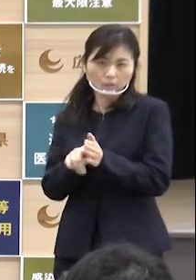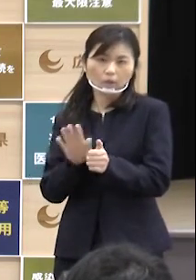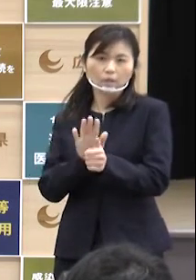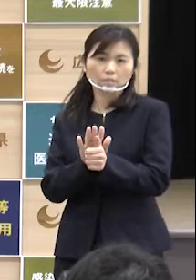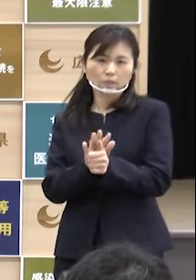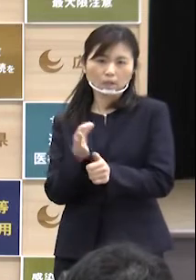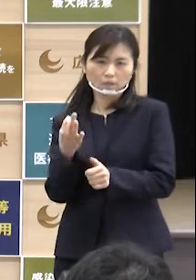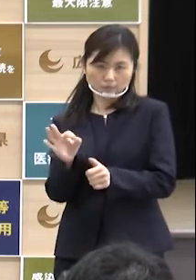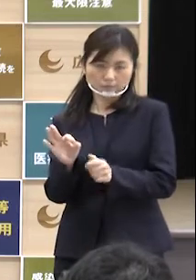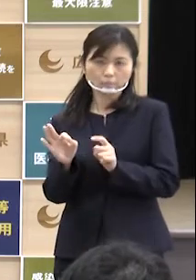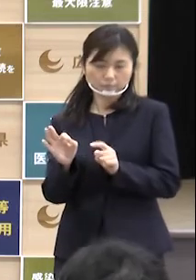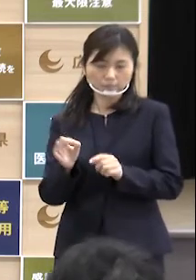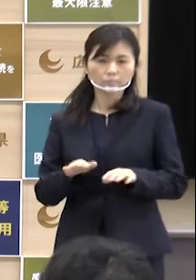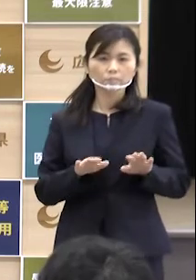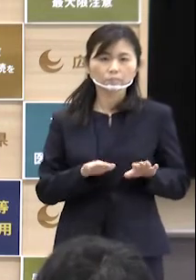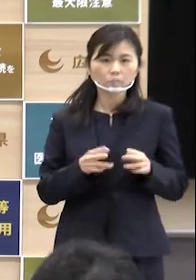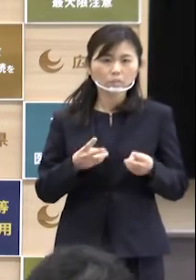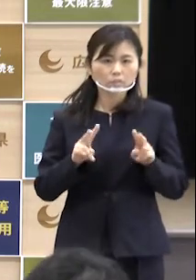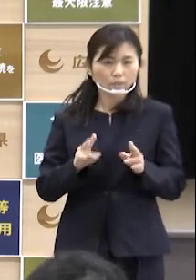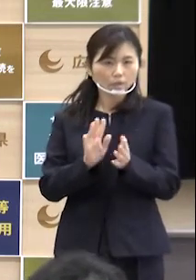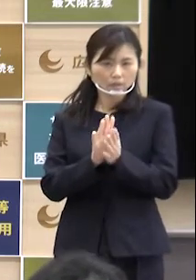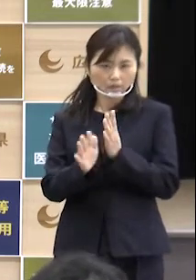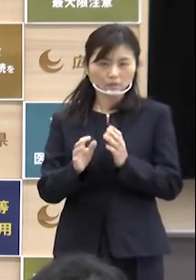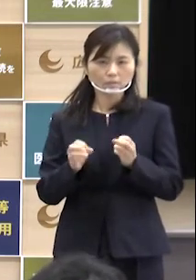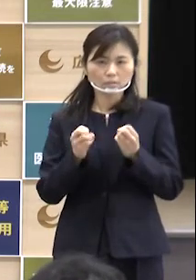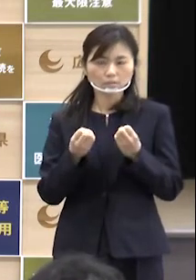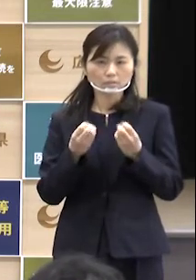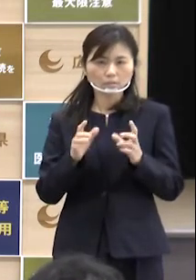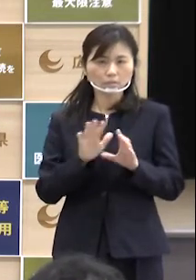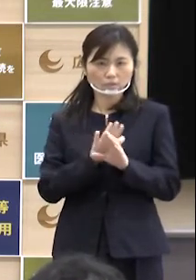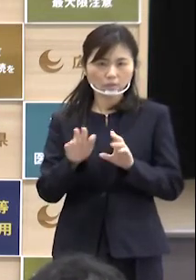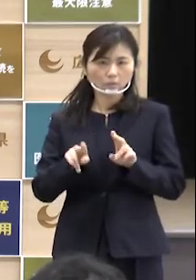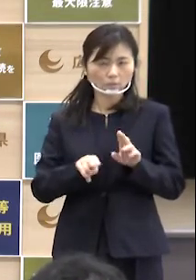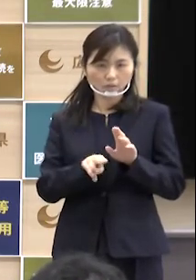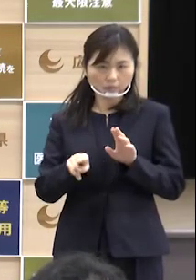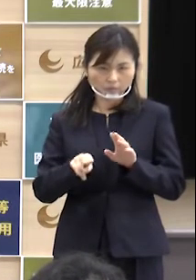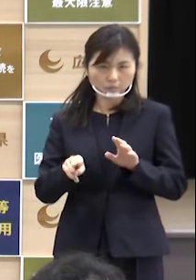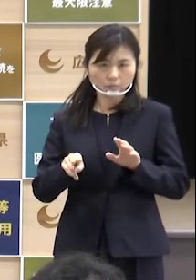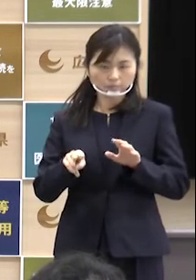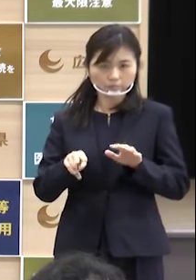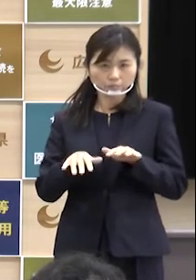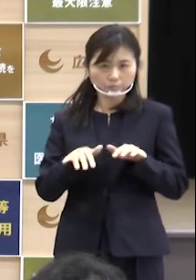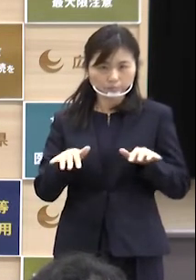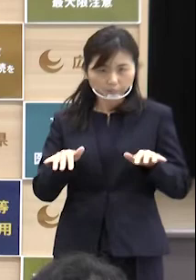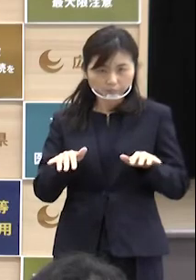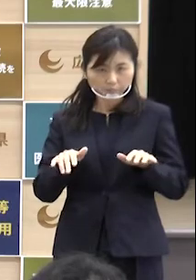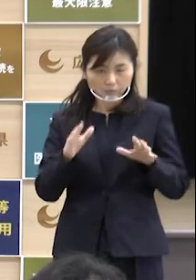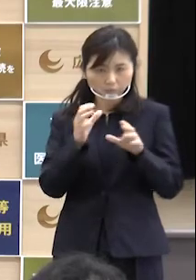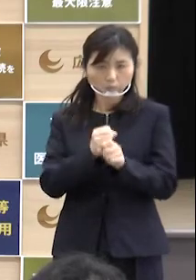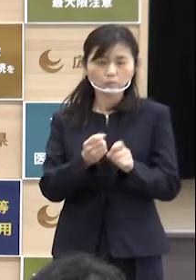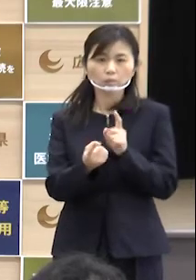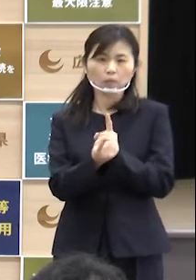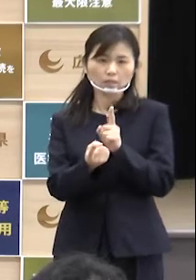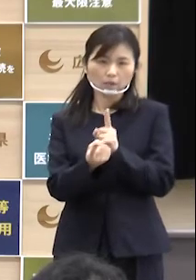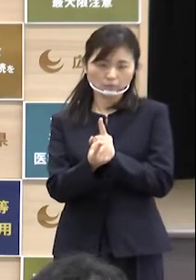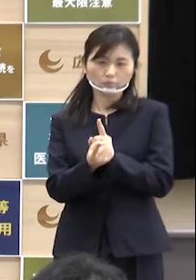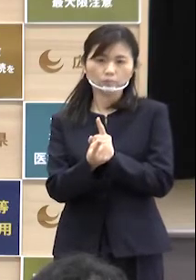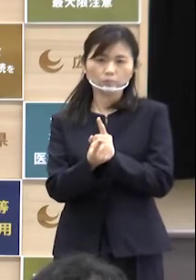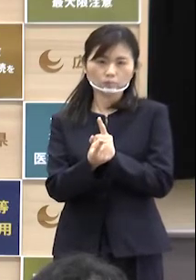島県では新型コロナウイルス感染症拡大防止のための集中対策に基づきます、飲食店の休